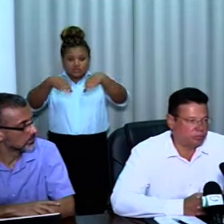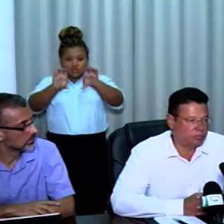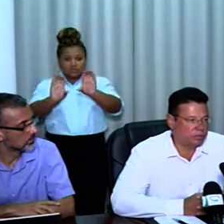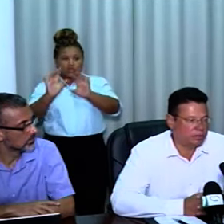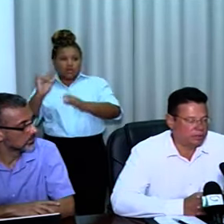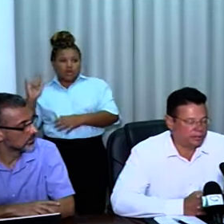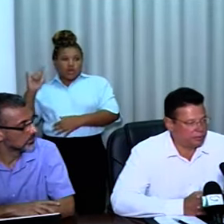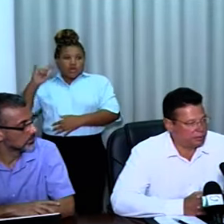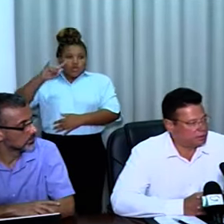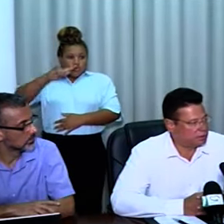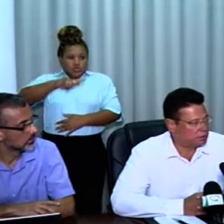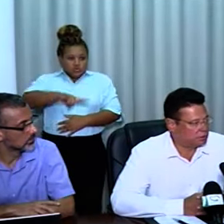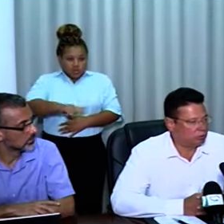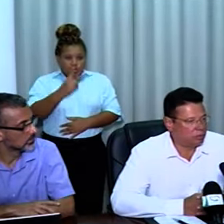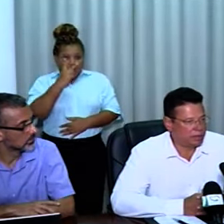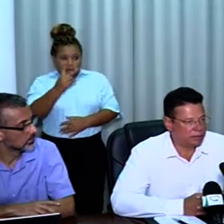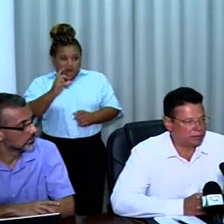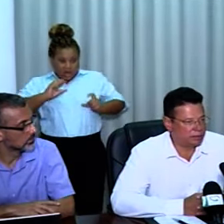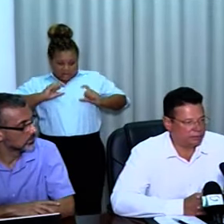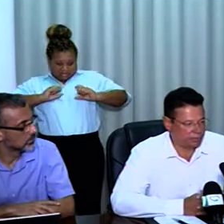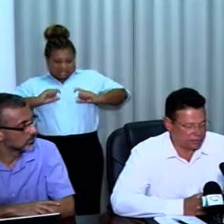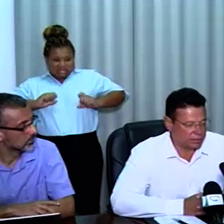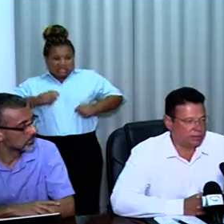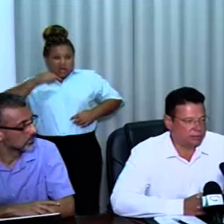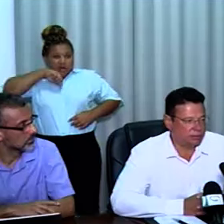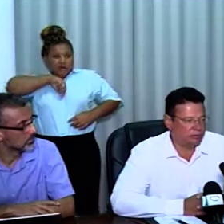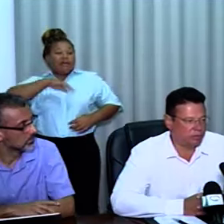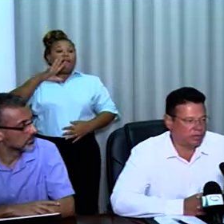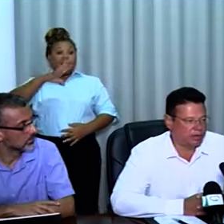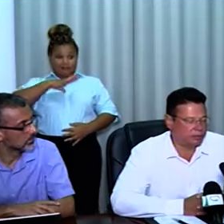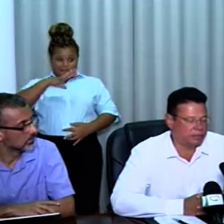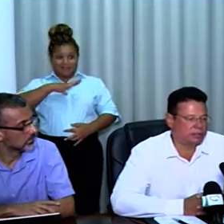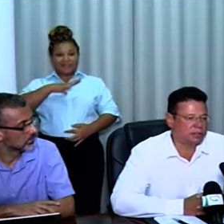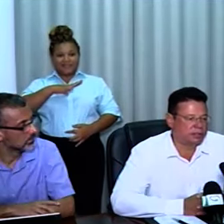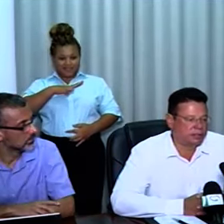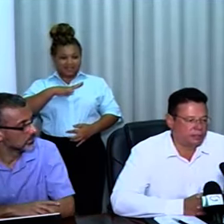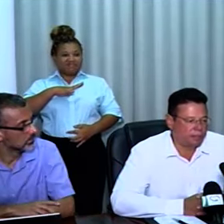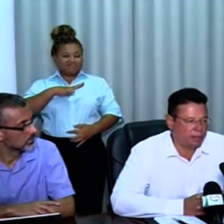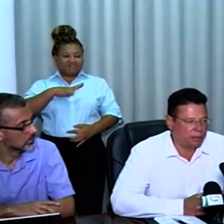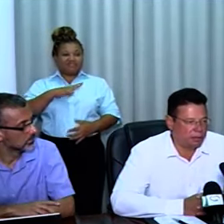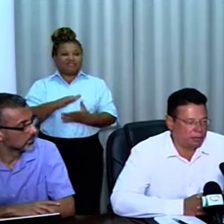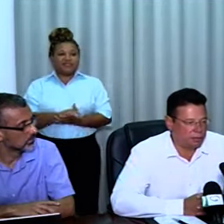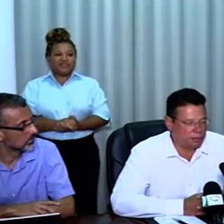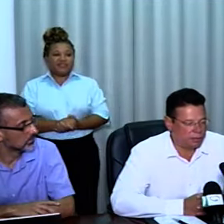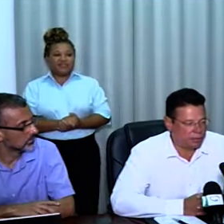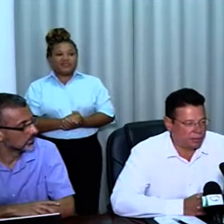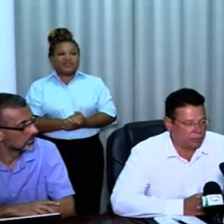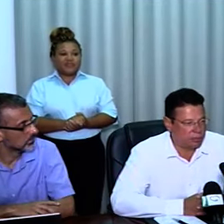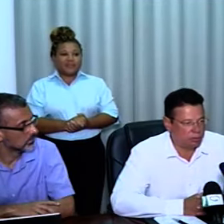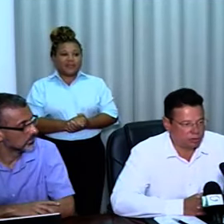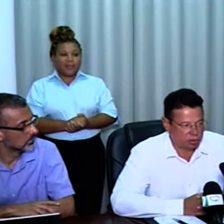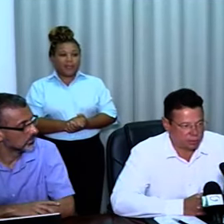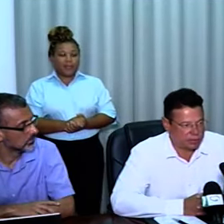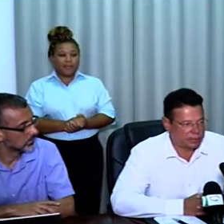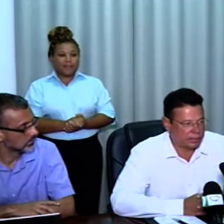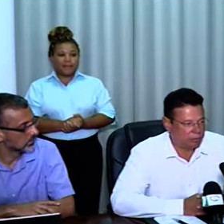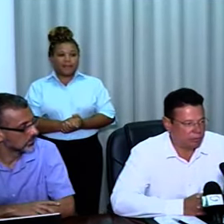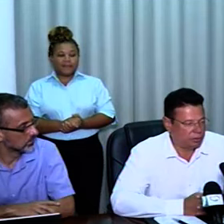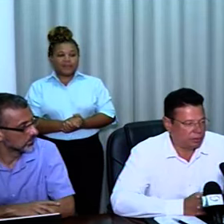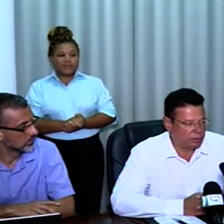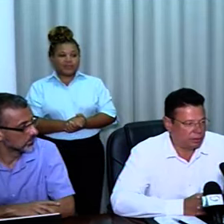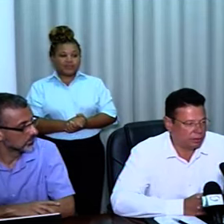pour sa virus coronavirus, là, un nouveau coronavirus. Et puis, à l'hôtel, moi, je donne plus de